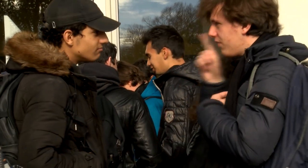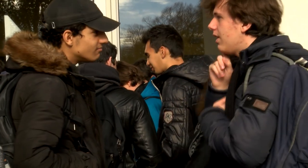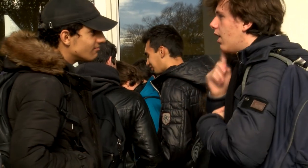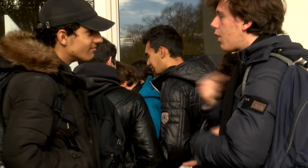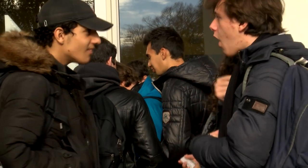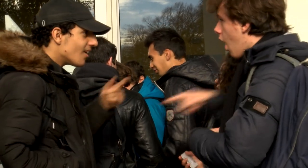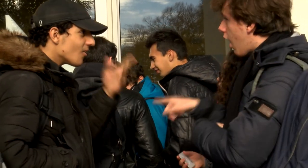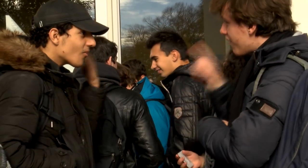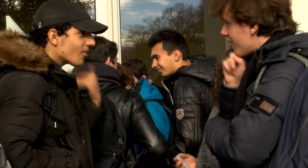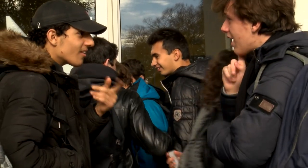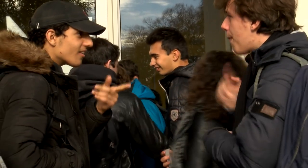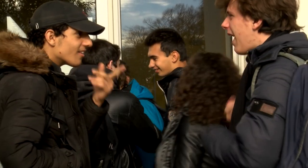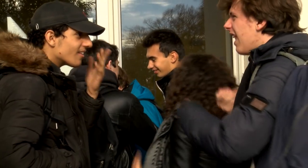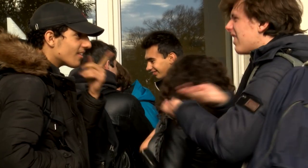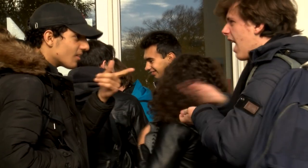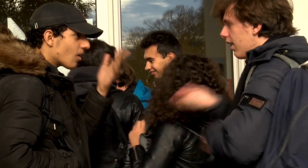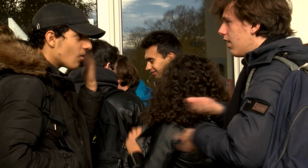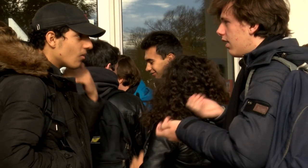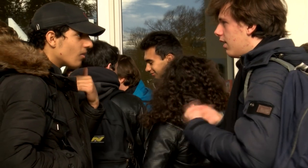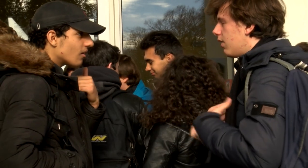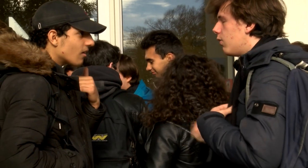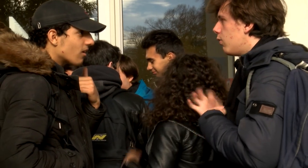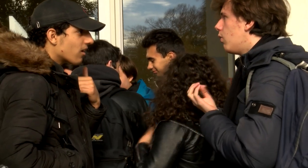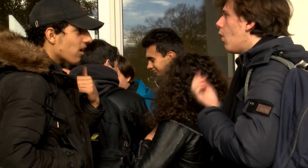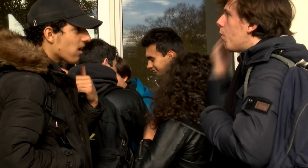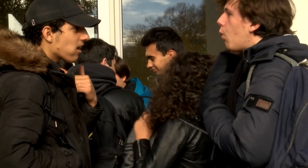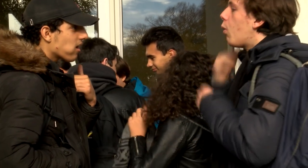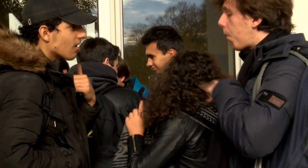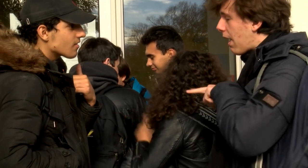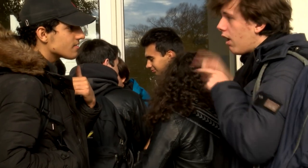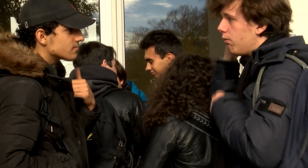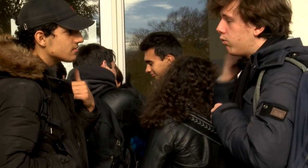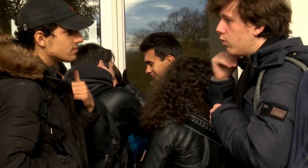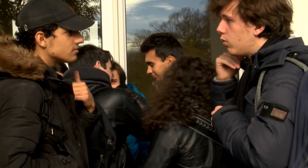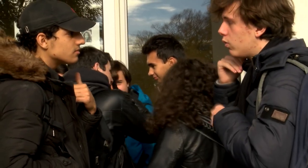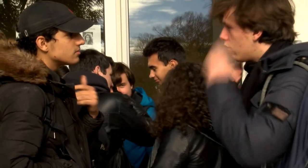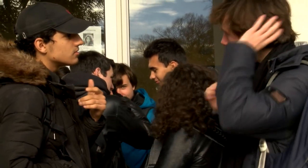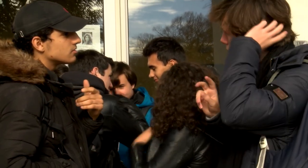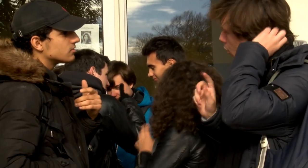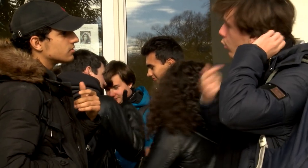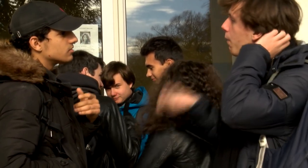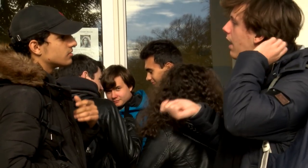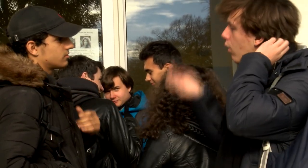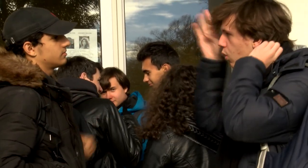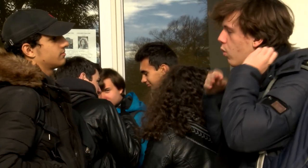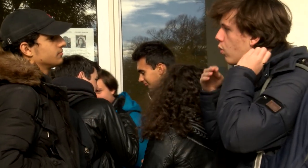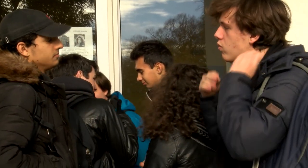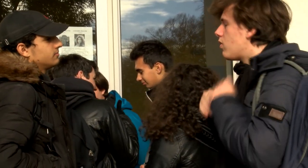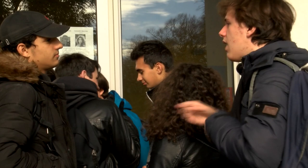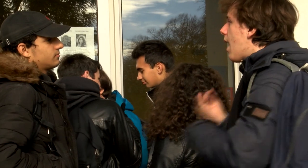automatiquement, on se dit, mais je ne pourrais jamais communiquer avec lui. Bon, c'est les premiers réflexes. Il n'y pas de crainte